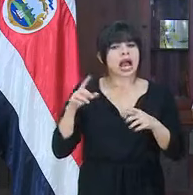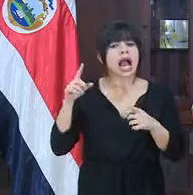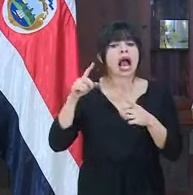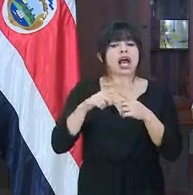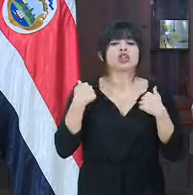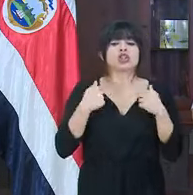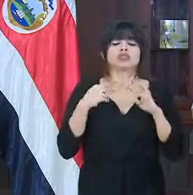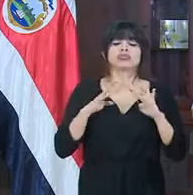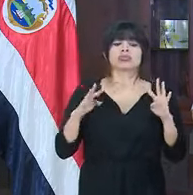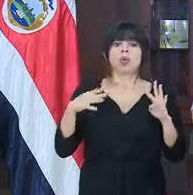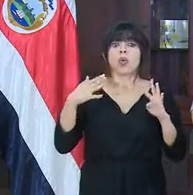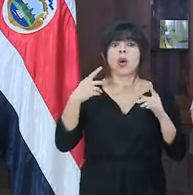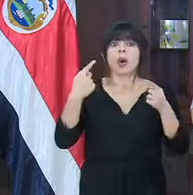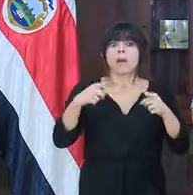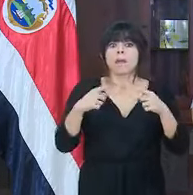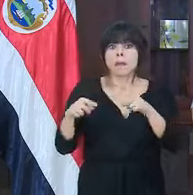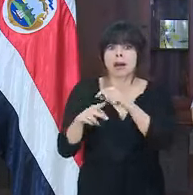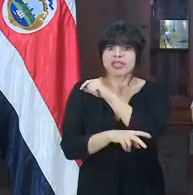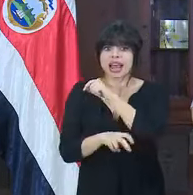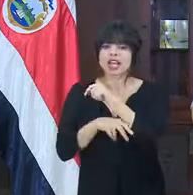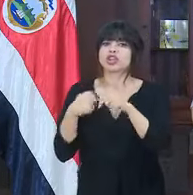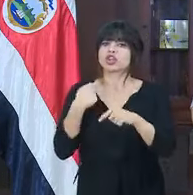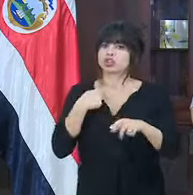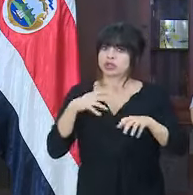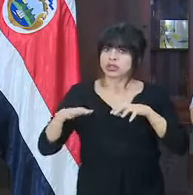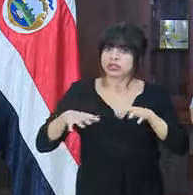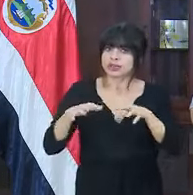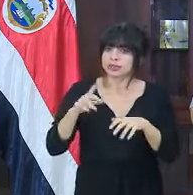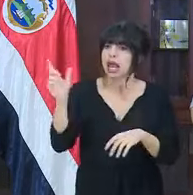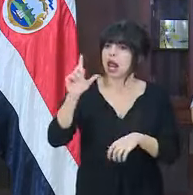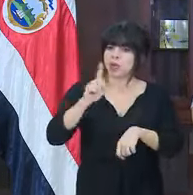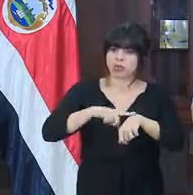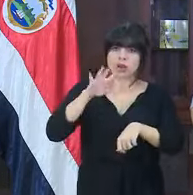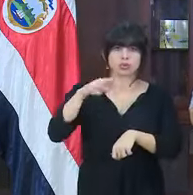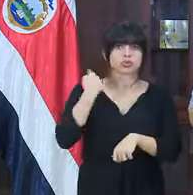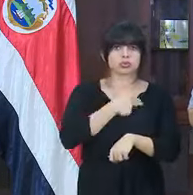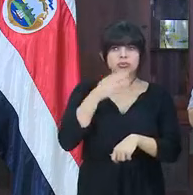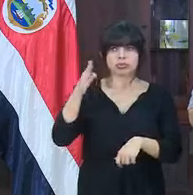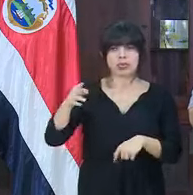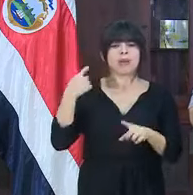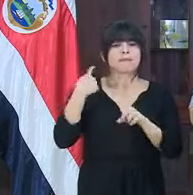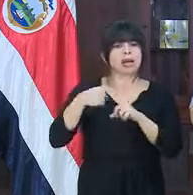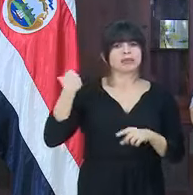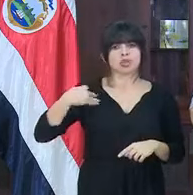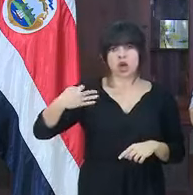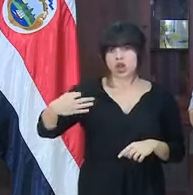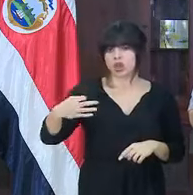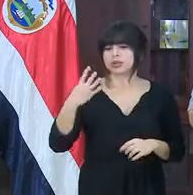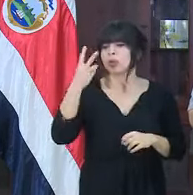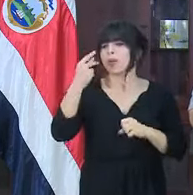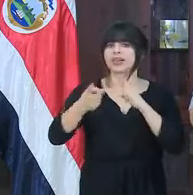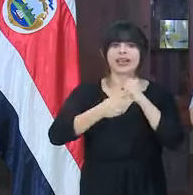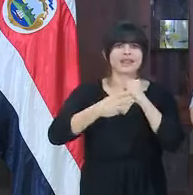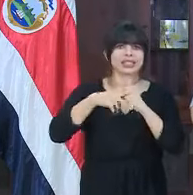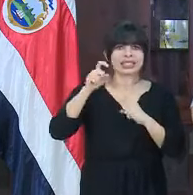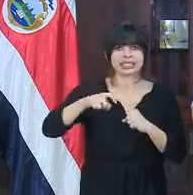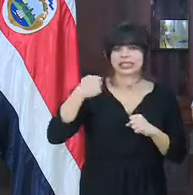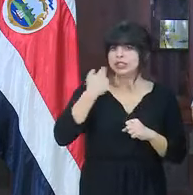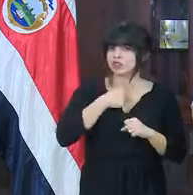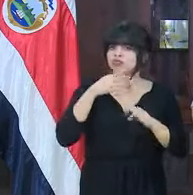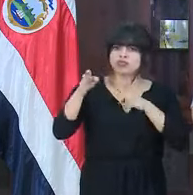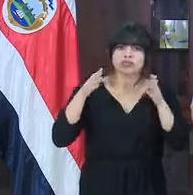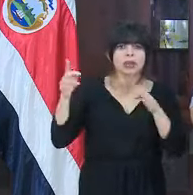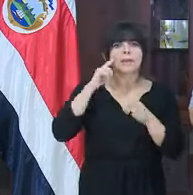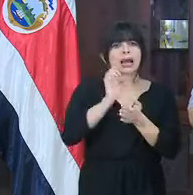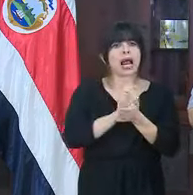se empezaron a cometer los delitos. Y vamos a estar el lunes a las 4 y vamos a estar todos los días y estaremos las veces que sea necesario